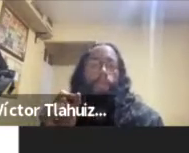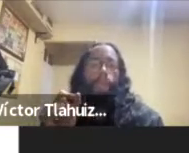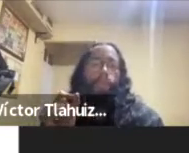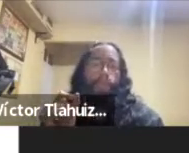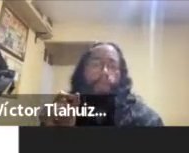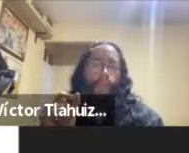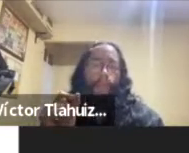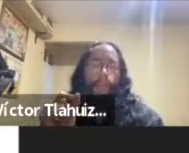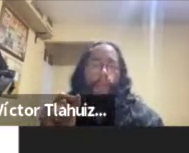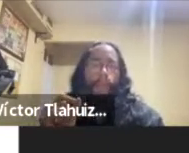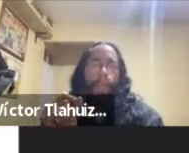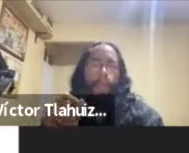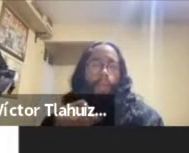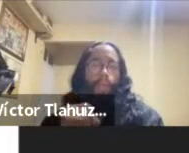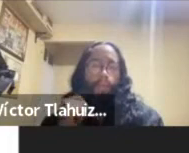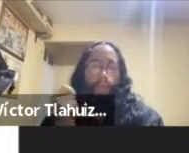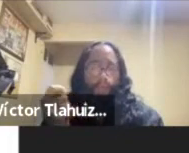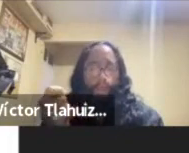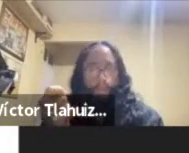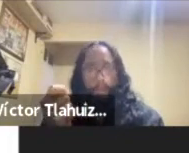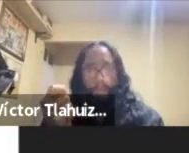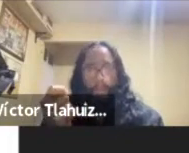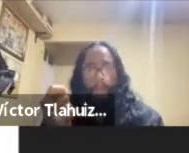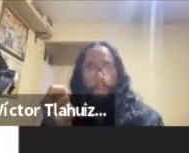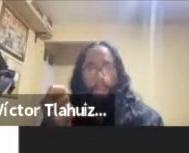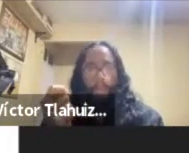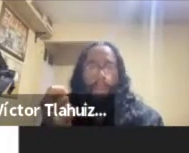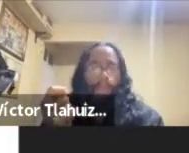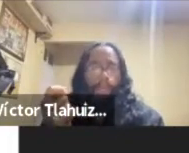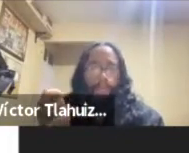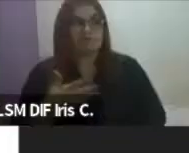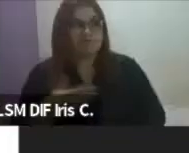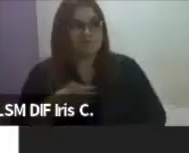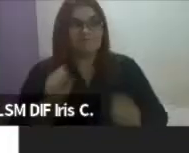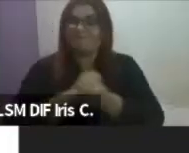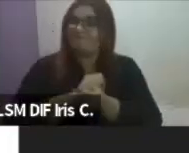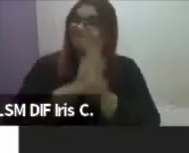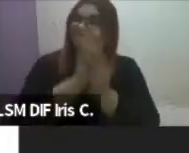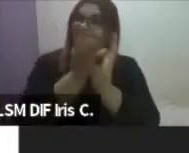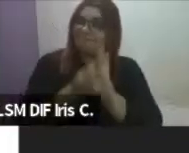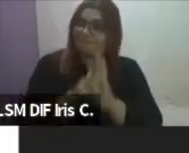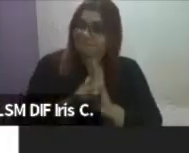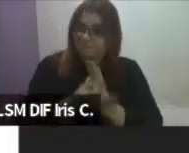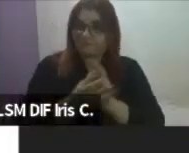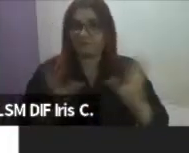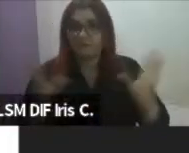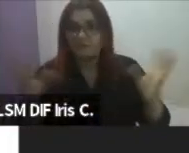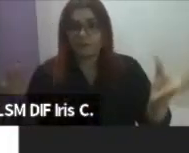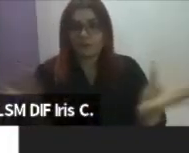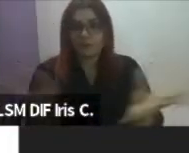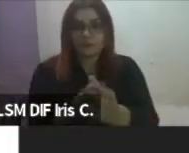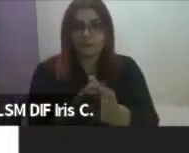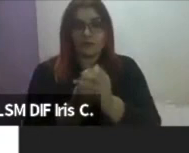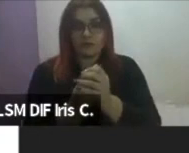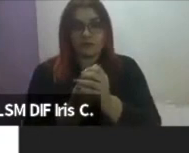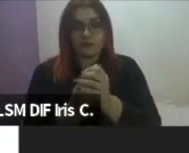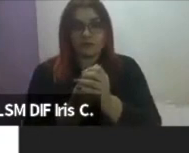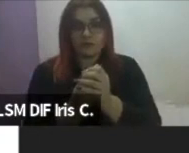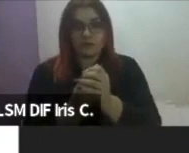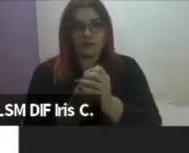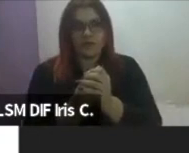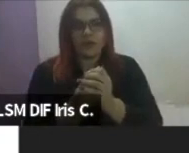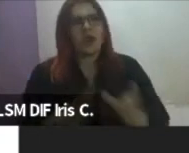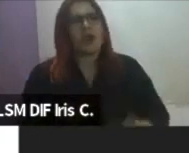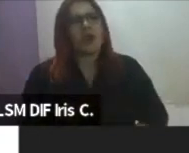conceptos y que empezáramos a repensar el tema de la inclusión. ¿Qué cuerpos son